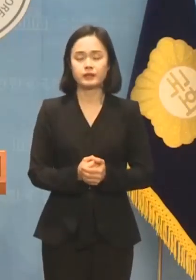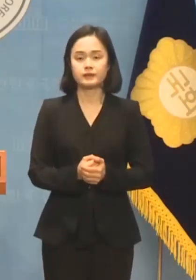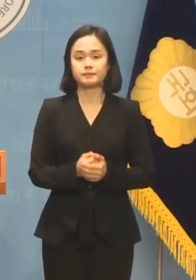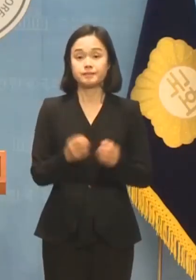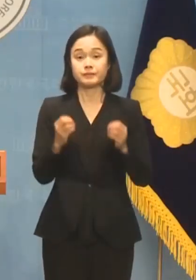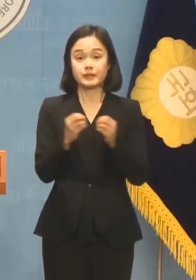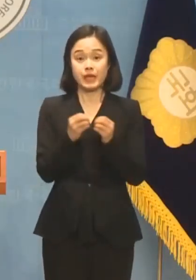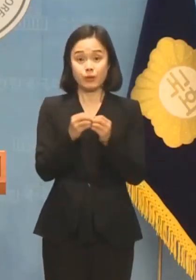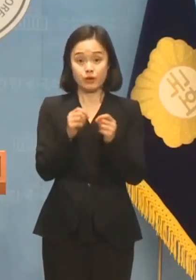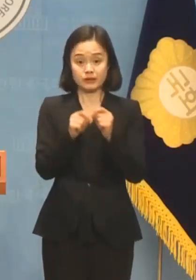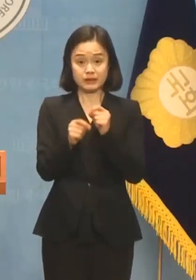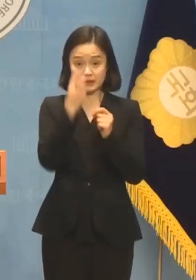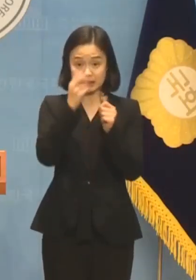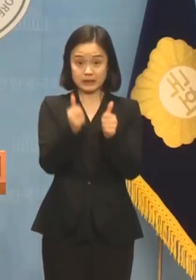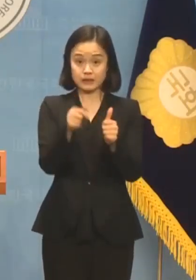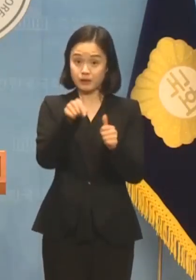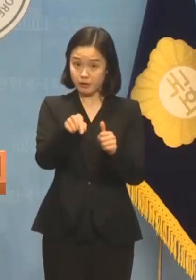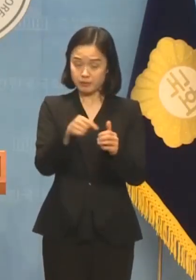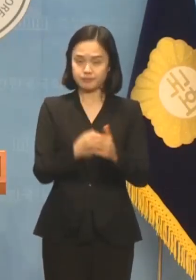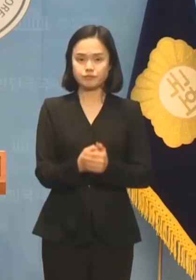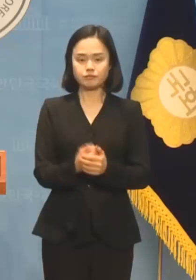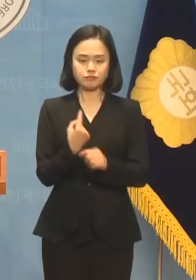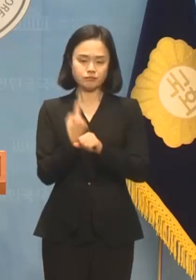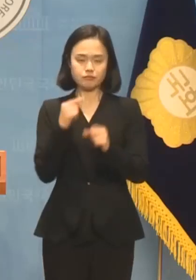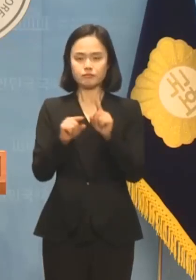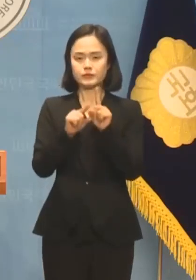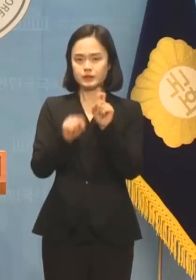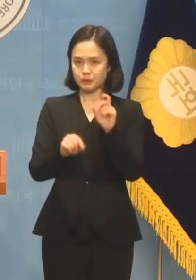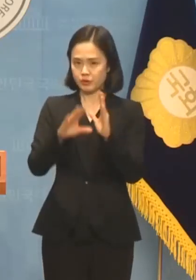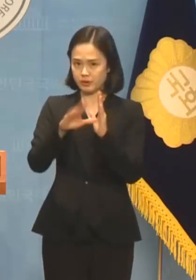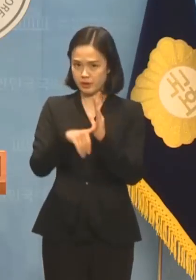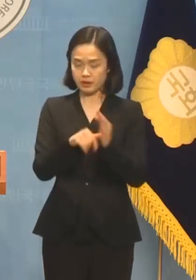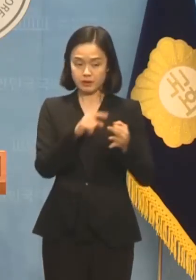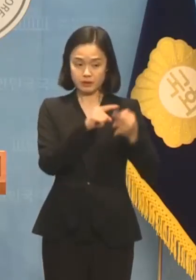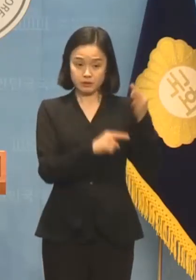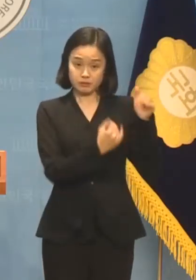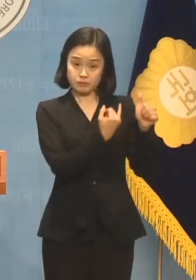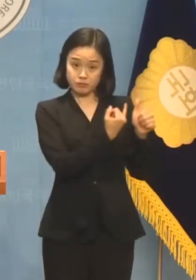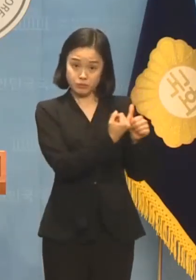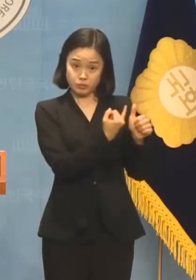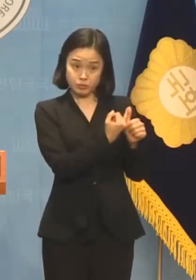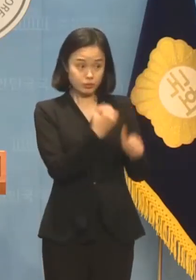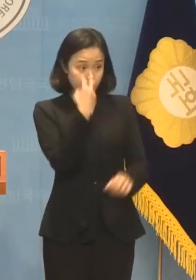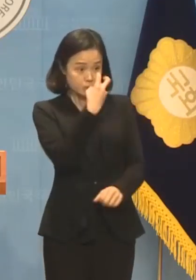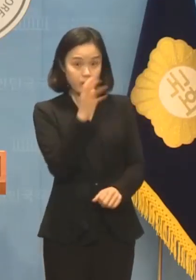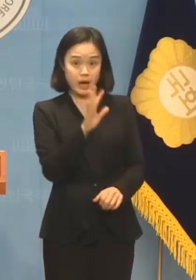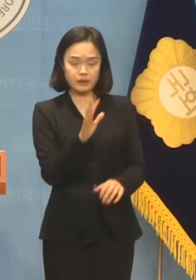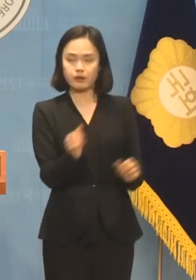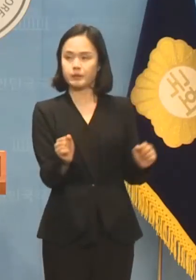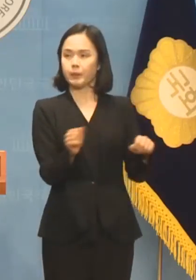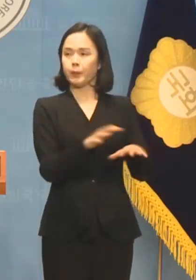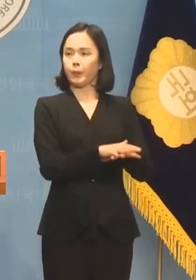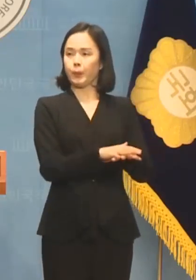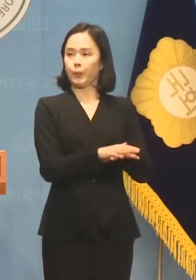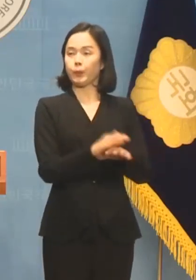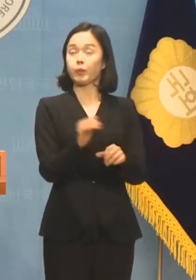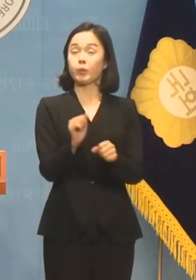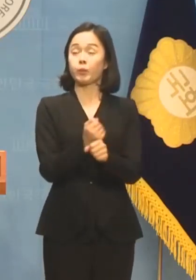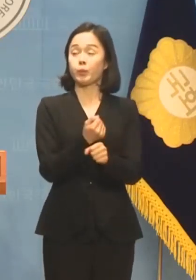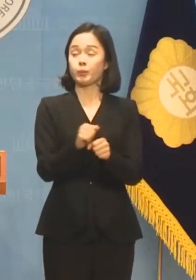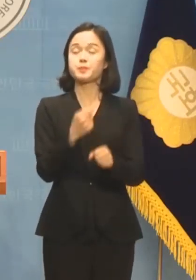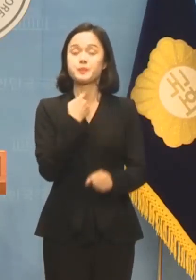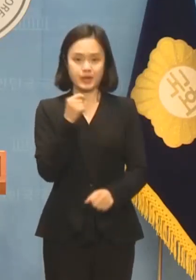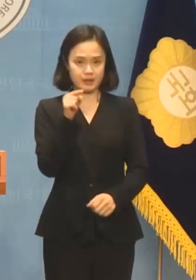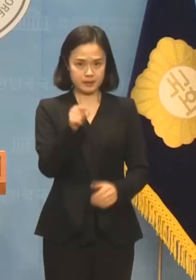수사보고서를 작성하면서 윤석열, 김건희 부부에 대한 조사를 진행하지 않고 덮으려 했습니다.